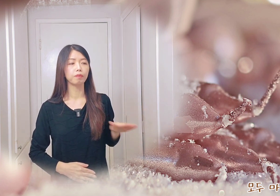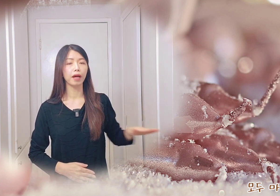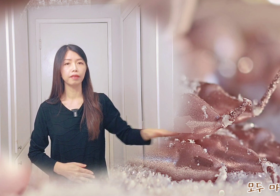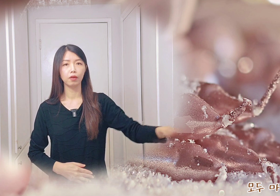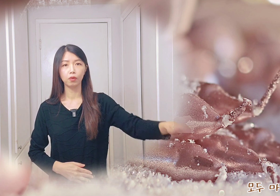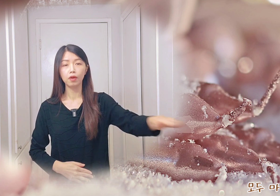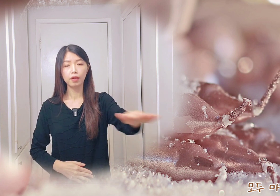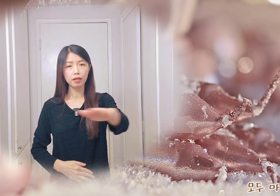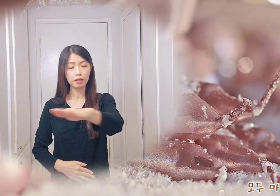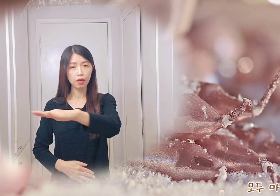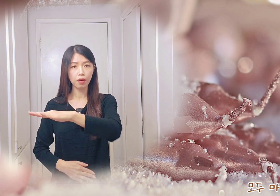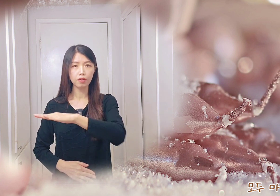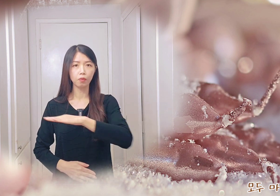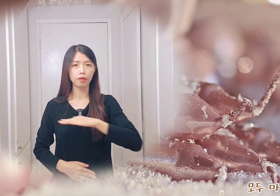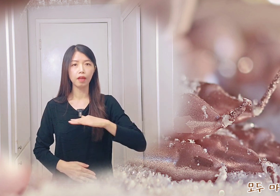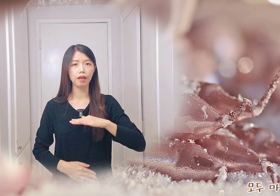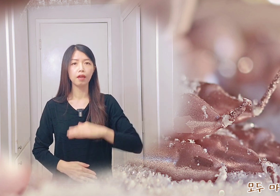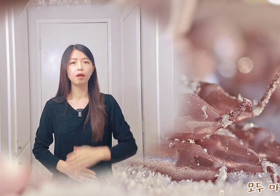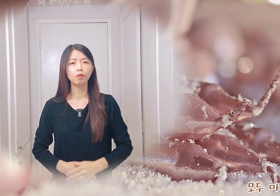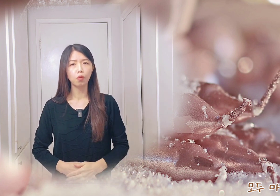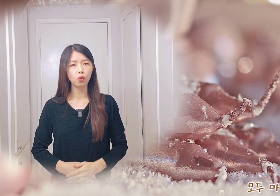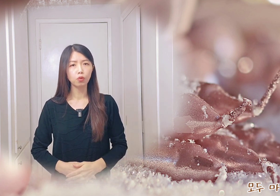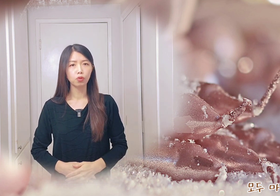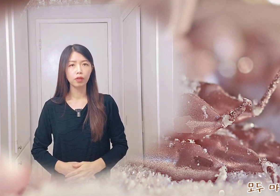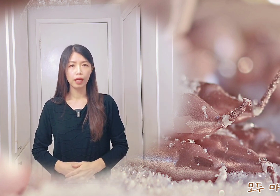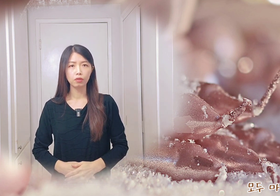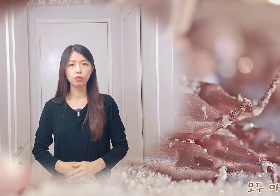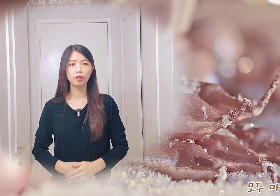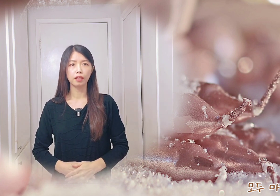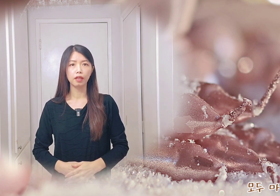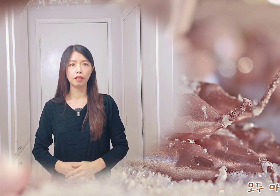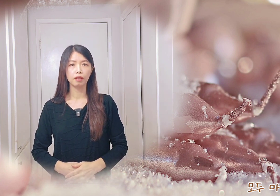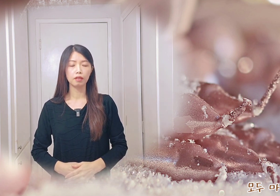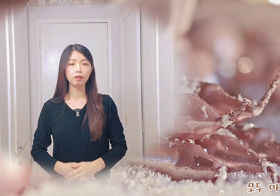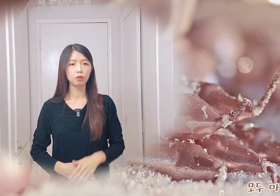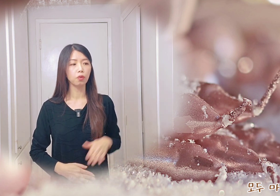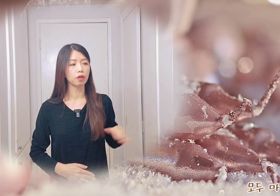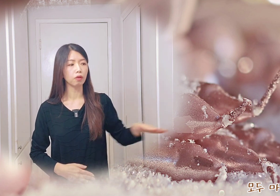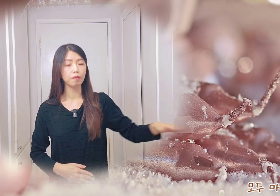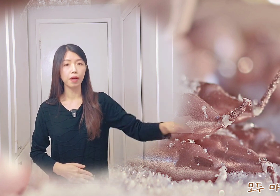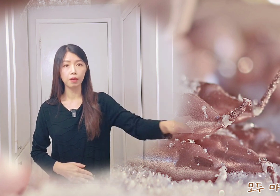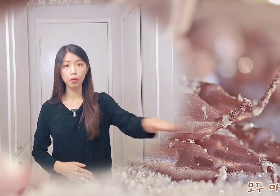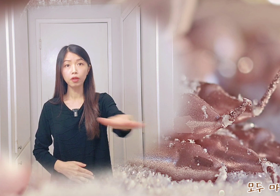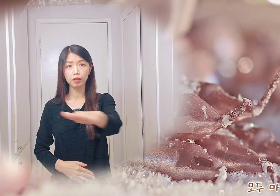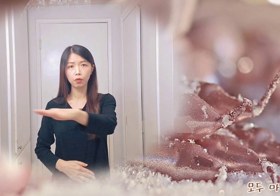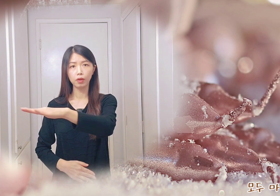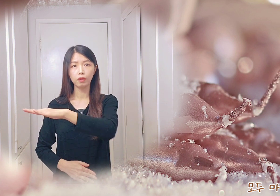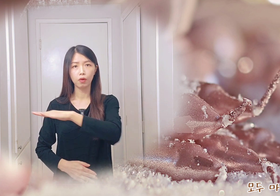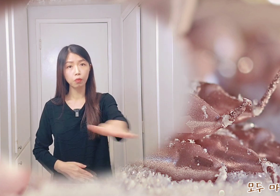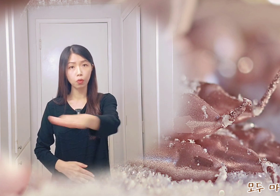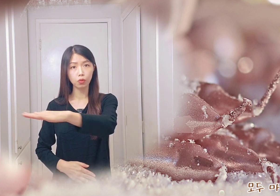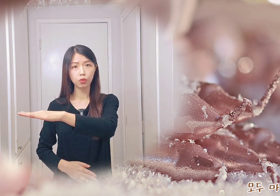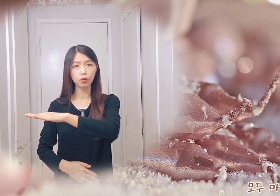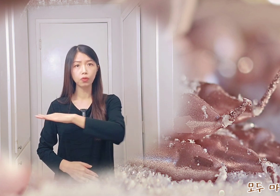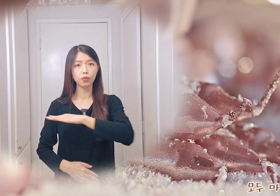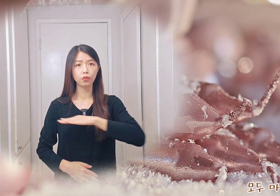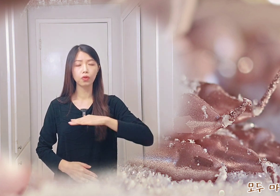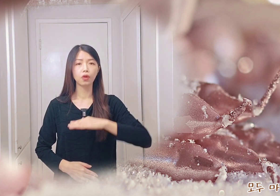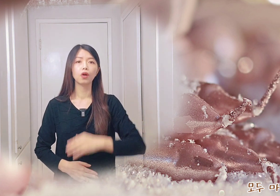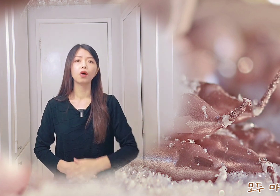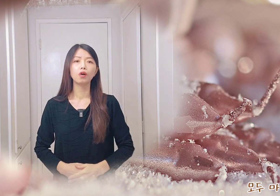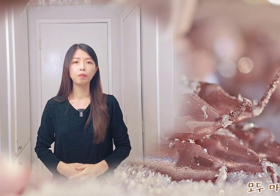돌려줬다면 이건 반대로, 사실 상관이 없는데 모두 다수를 나타내는 뜻으로 이렇게 많이 표현한다고 하더라고요.